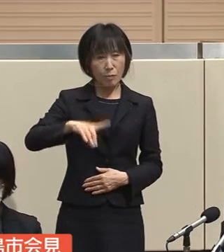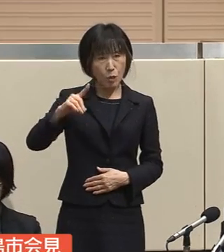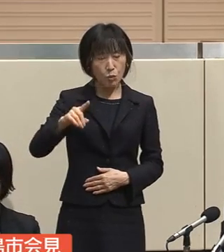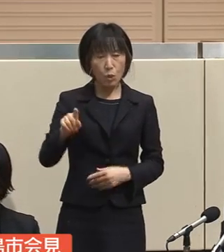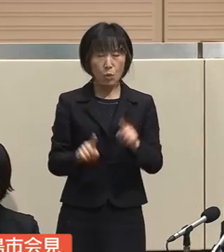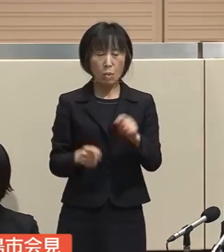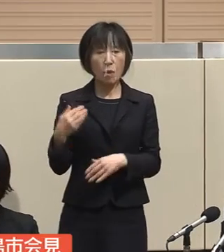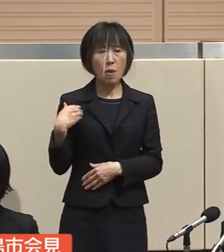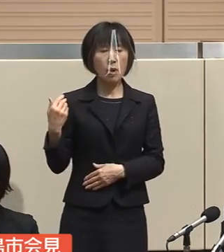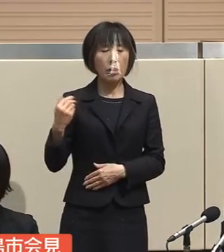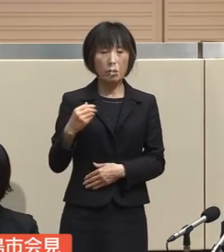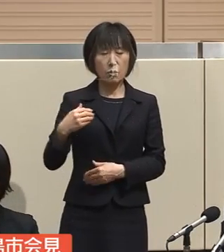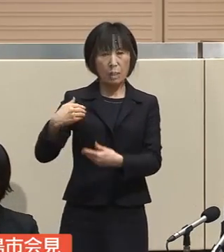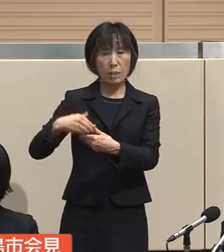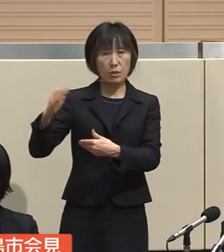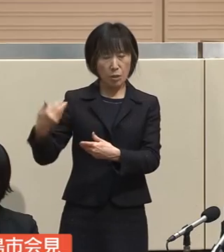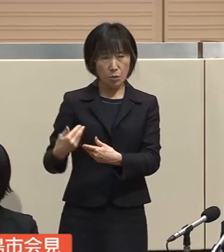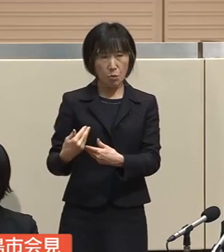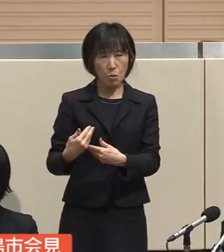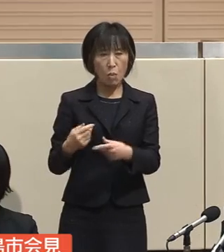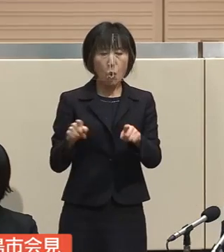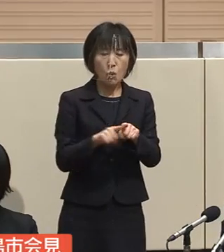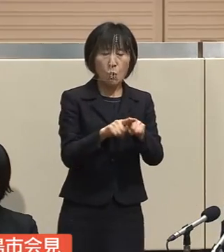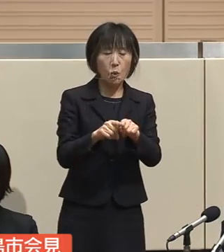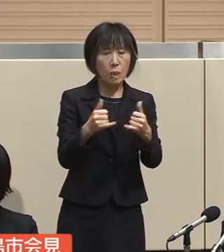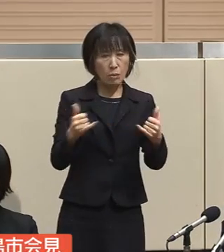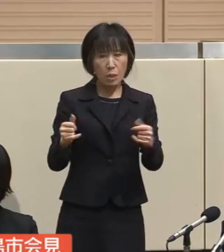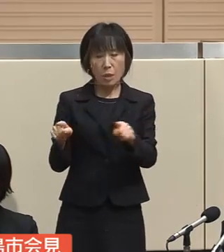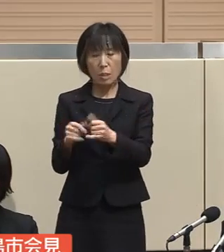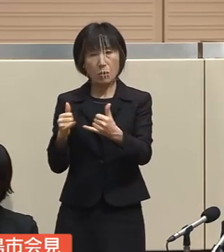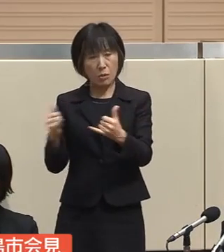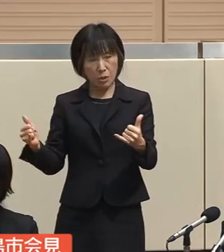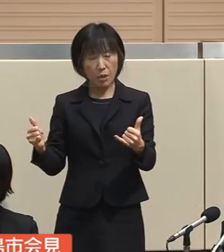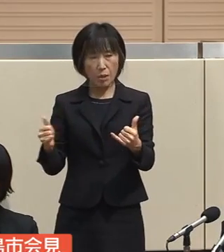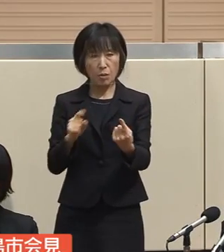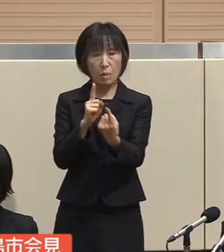濃厚接触者、または接触者という判断をして、この対象の方を検査されたと思う